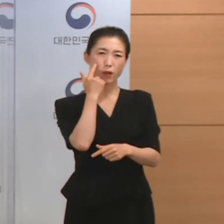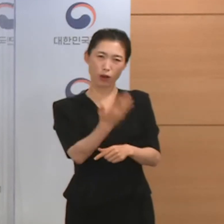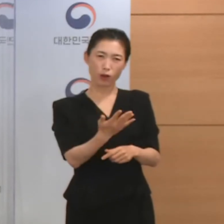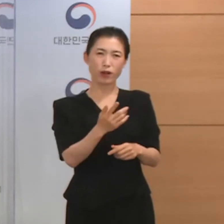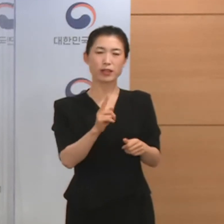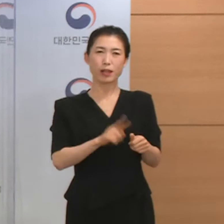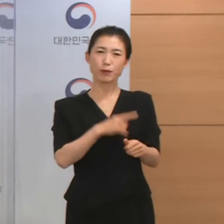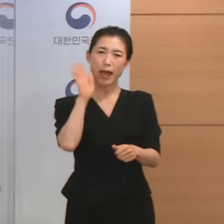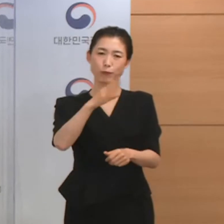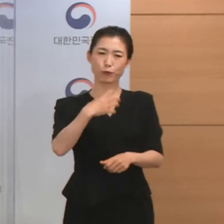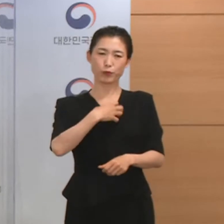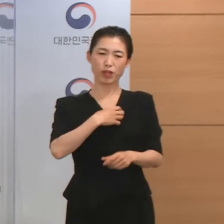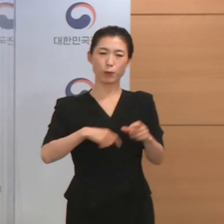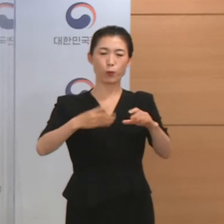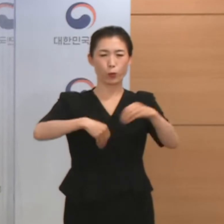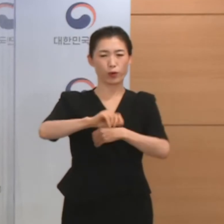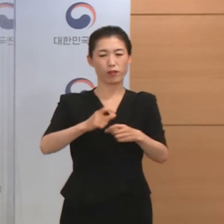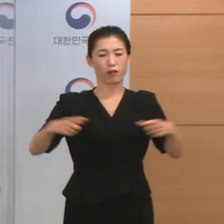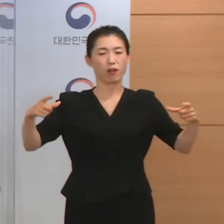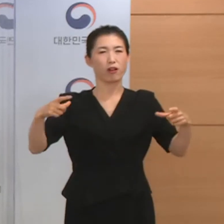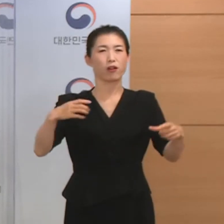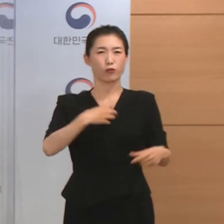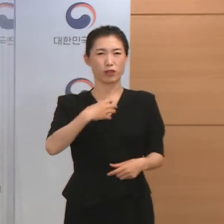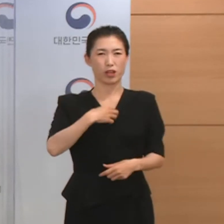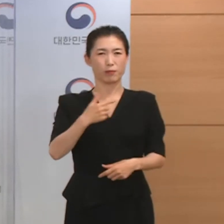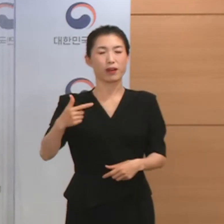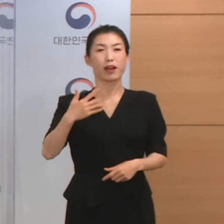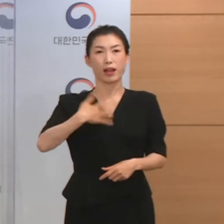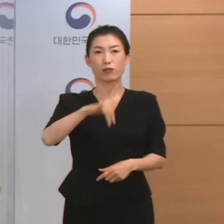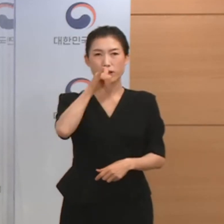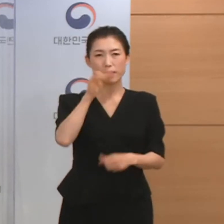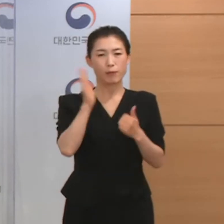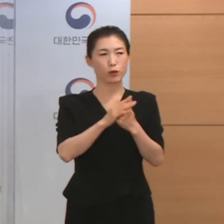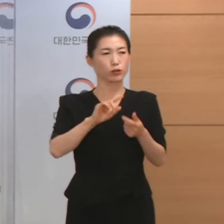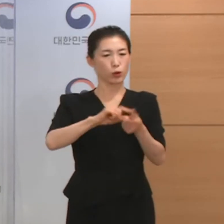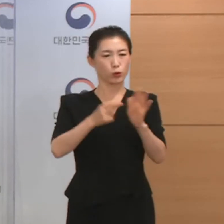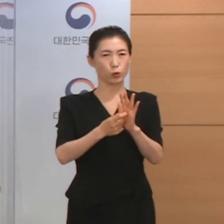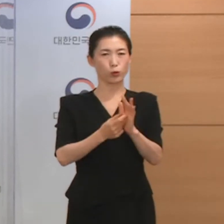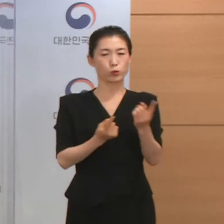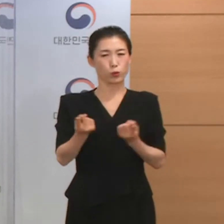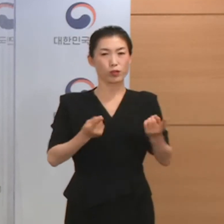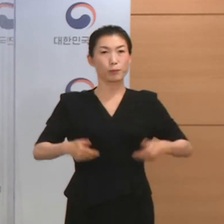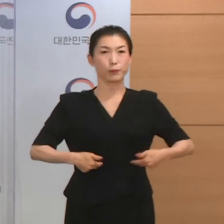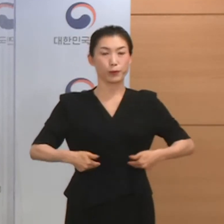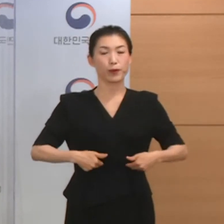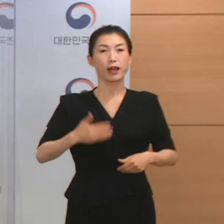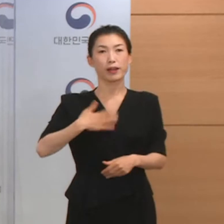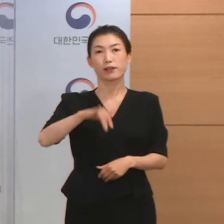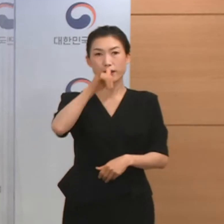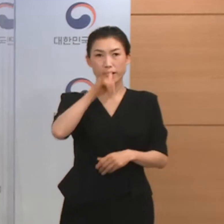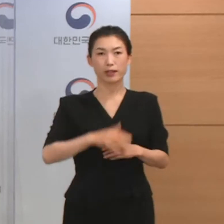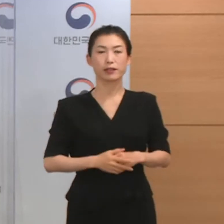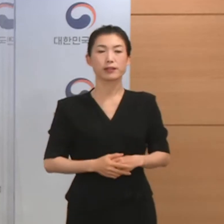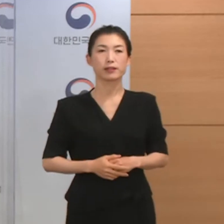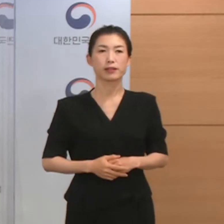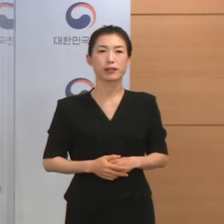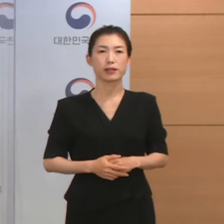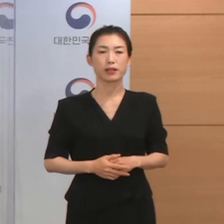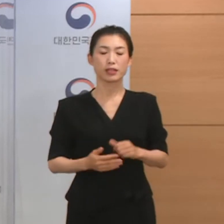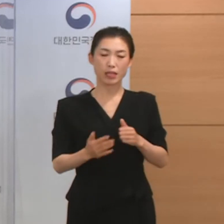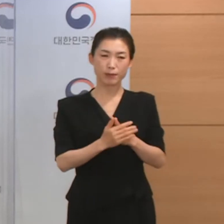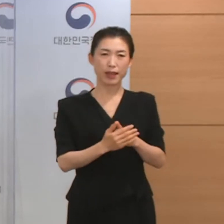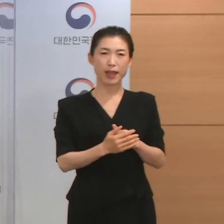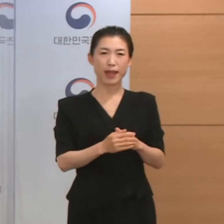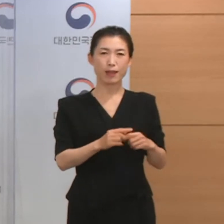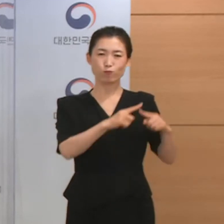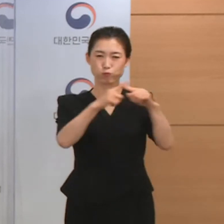따른 방역적 위험성이 감소하는 부분들이 조화를 이루어야 된다고 판단하고 있고 그에 따라서 예방접종의 진행 상황에